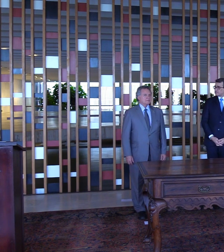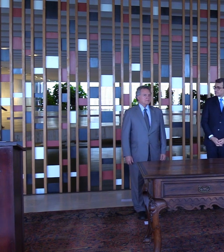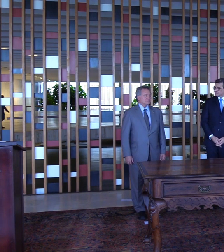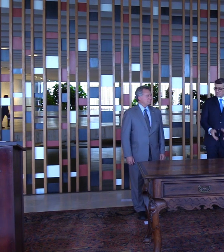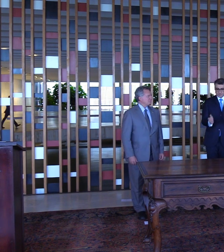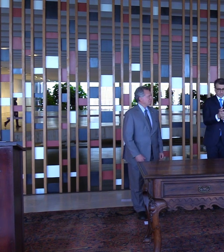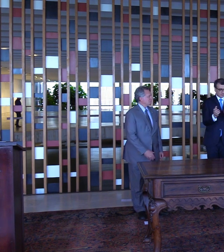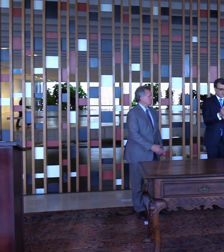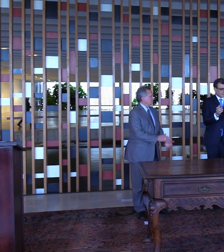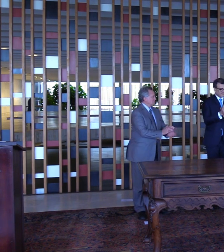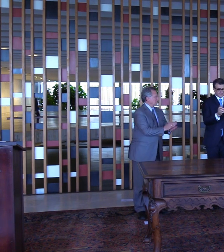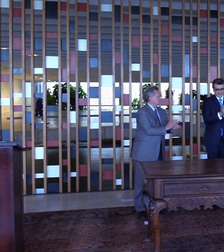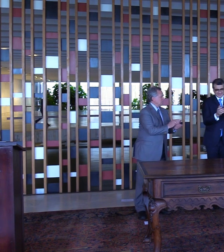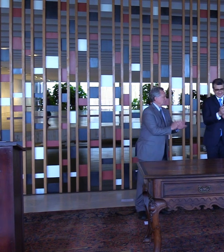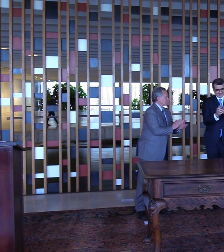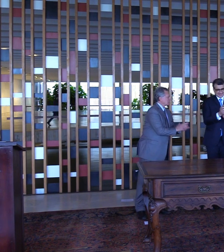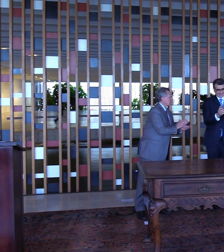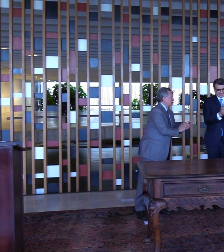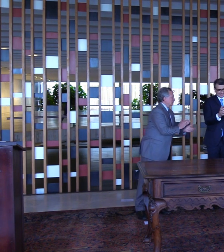Obrigado.